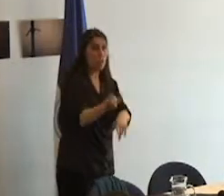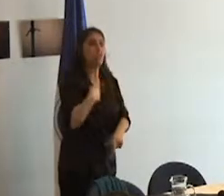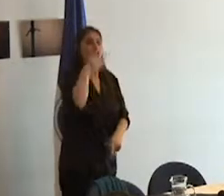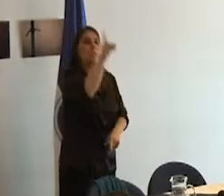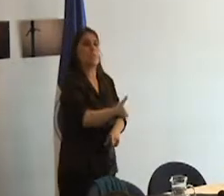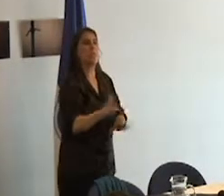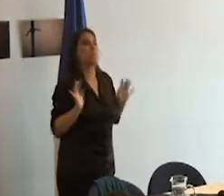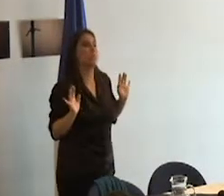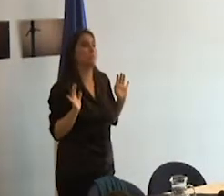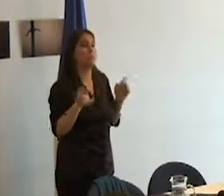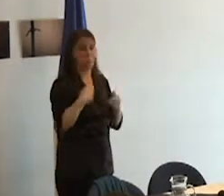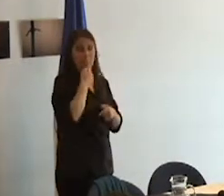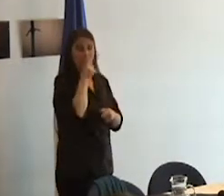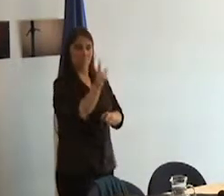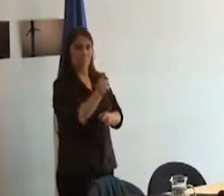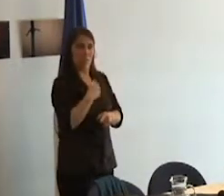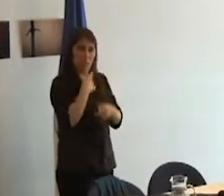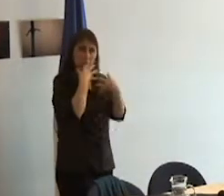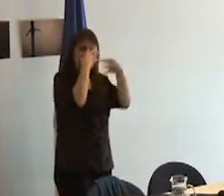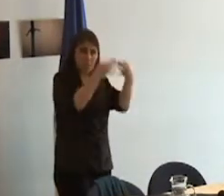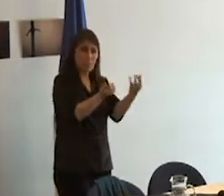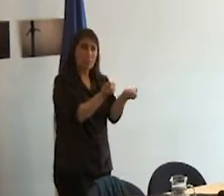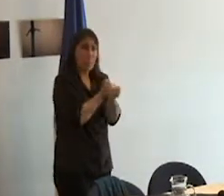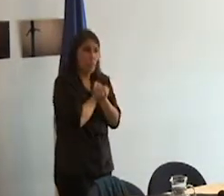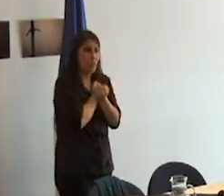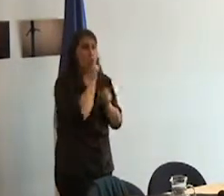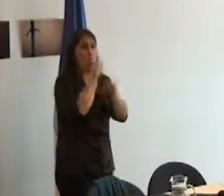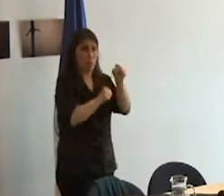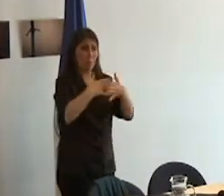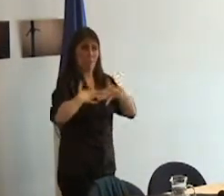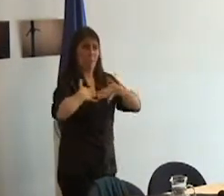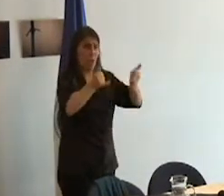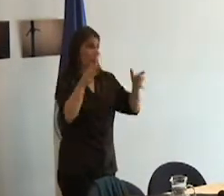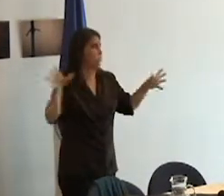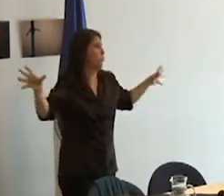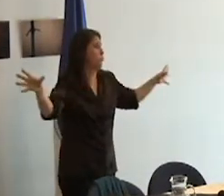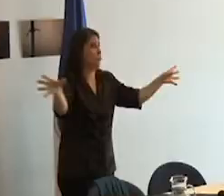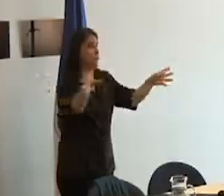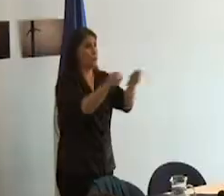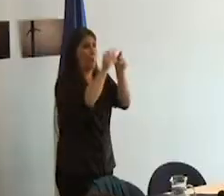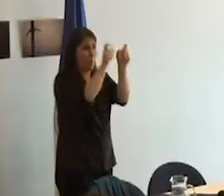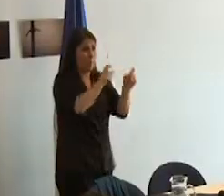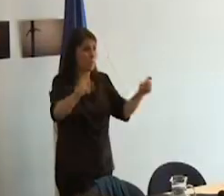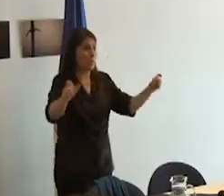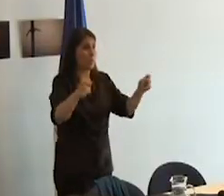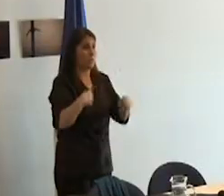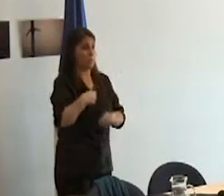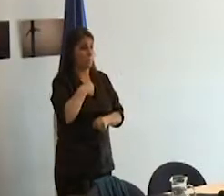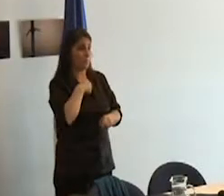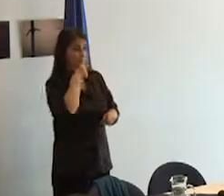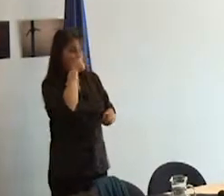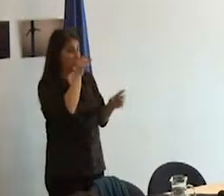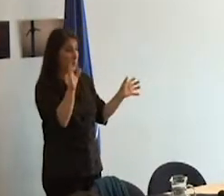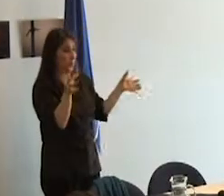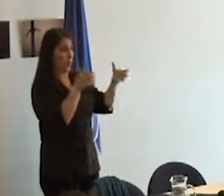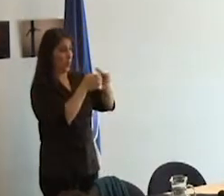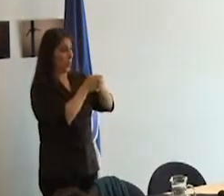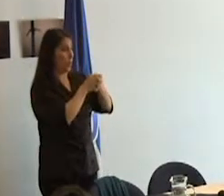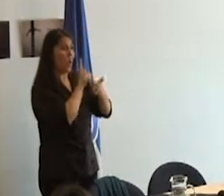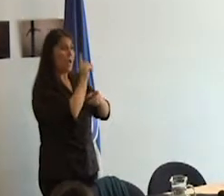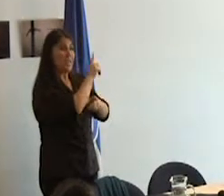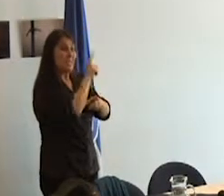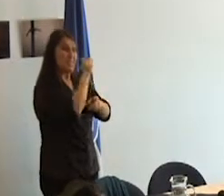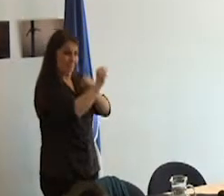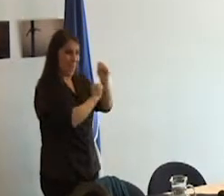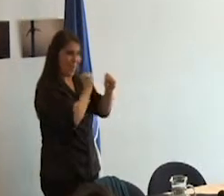donde de veras sea cierto el amor y sea posible la felicidad, y donde las estirpes condenadas a 100 años